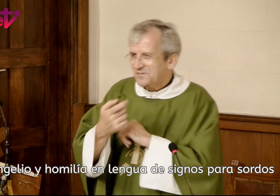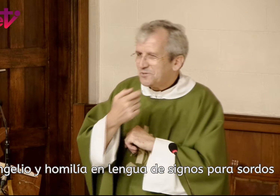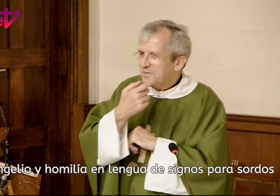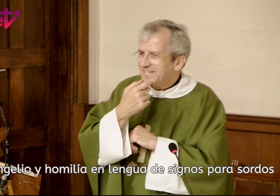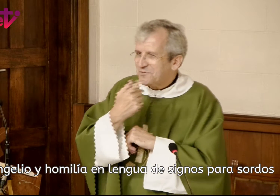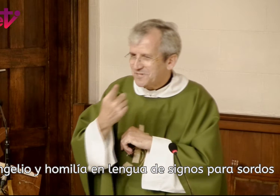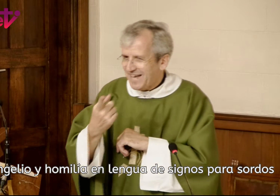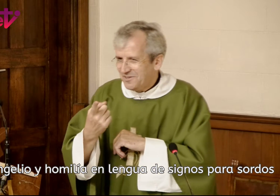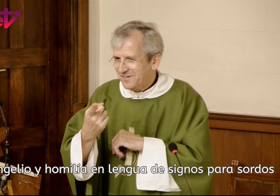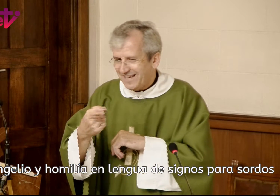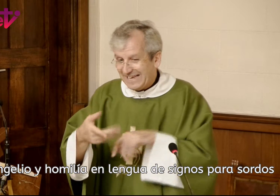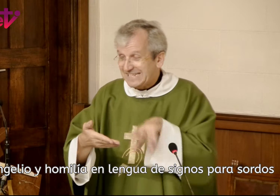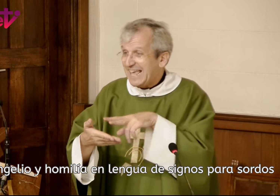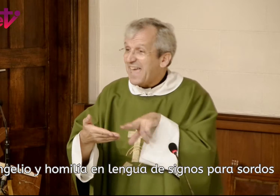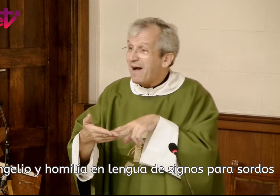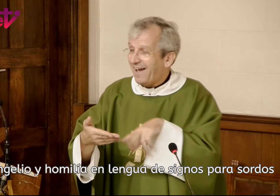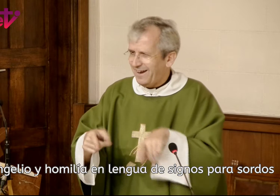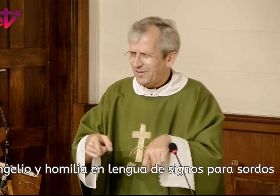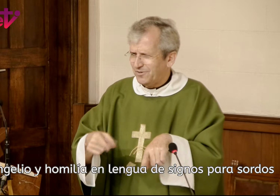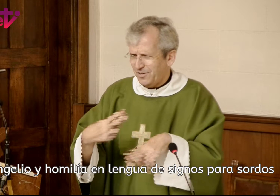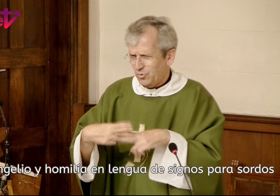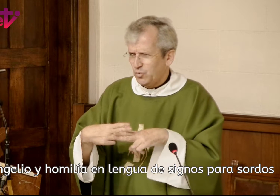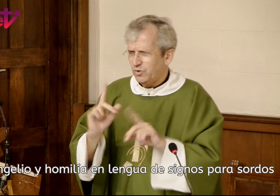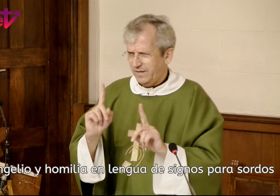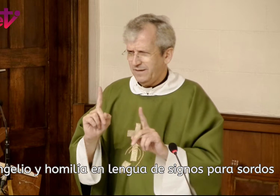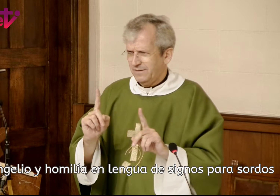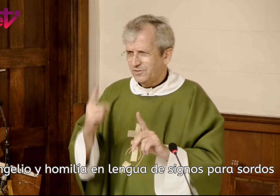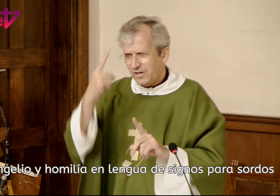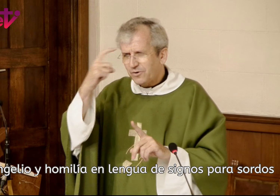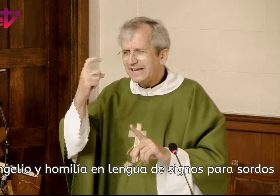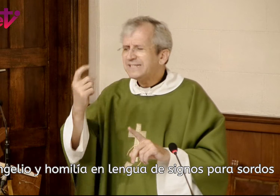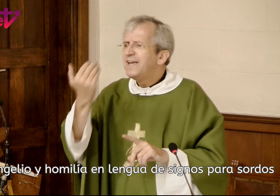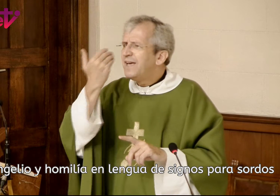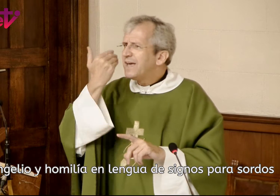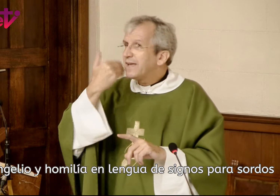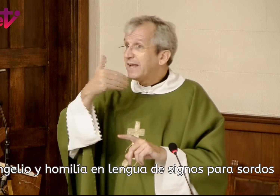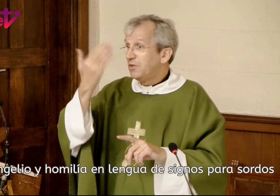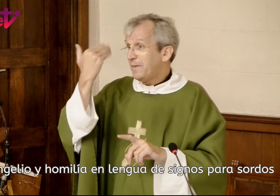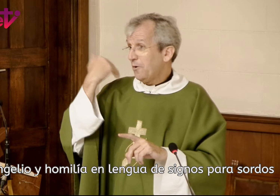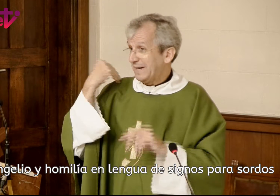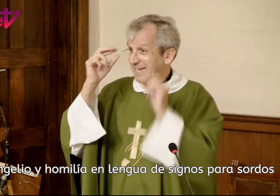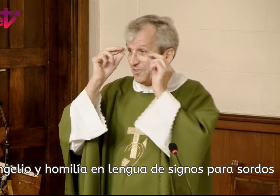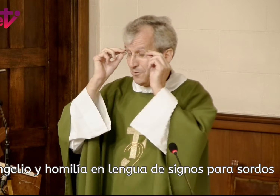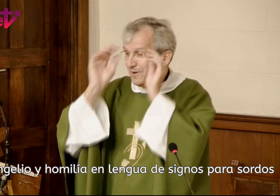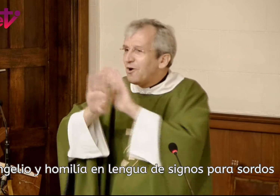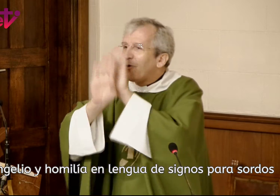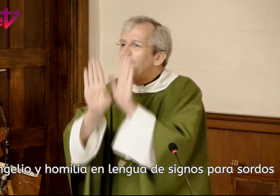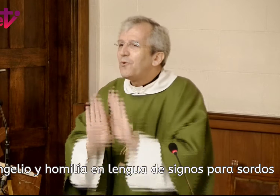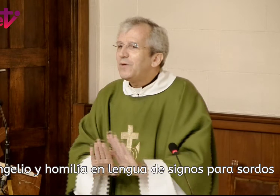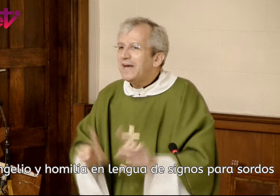Nos hubiese gustado que este evangelio duro, ¿os acordáis que el domingo pasado